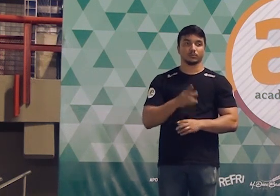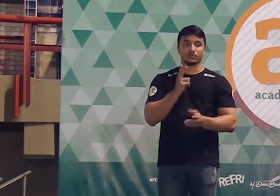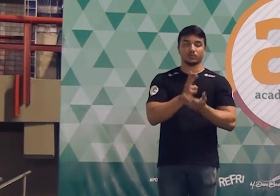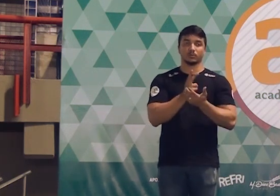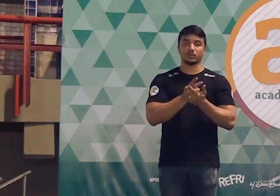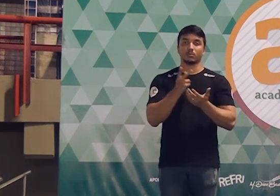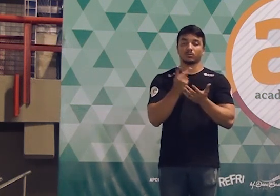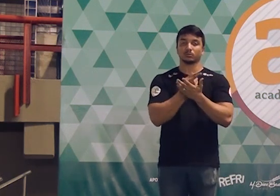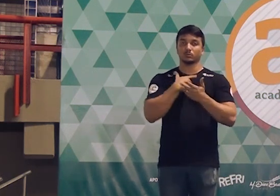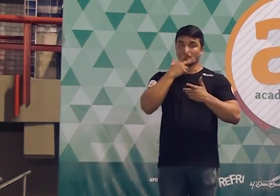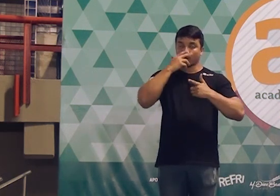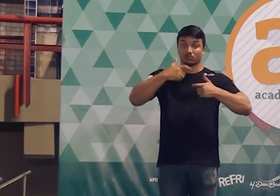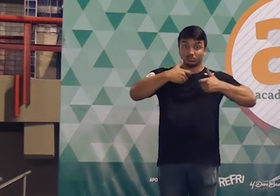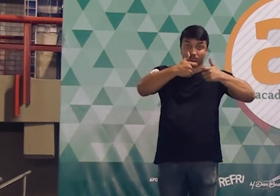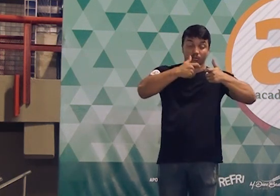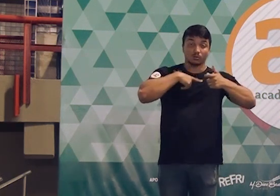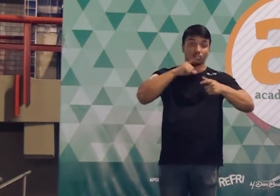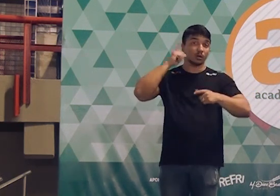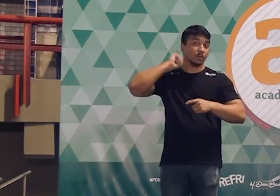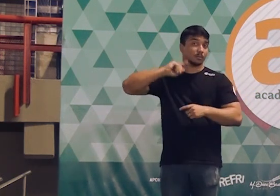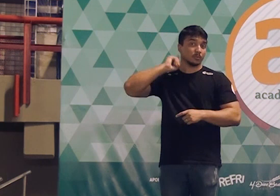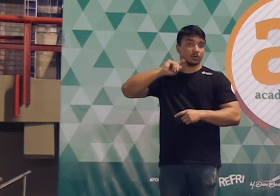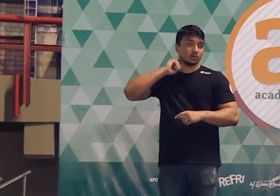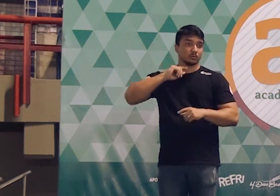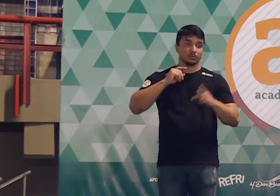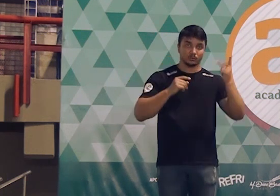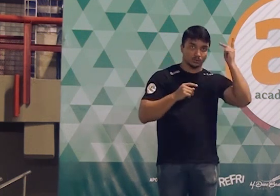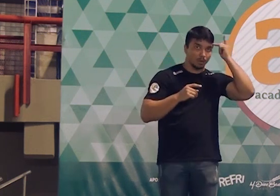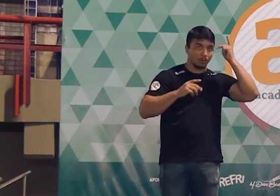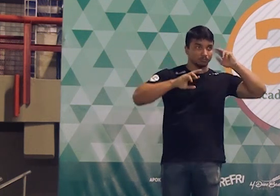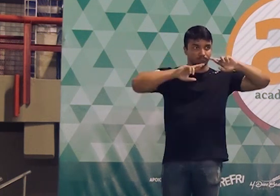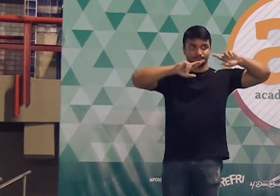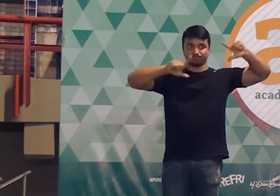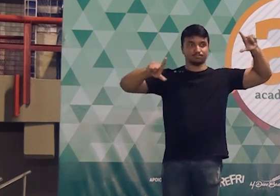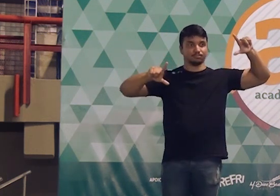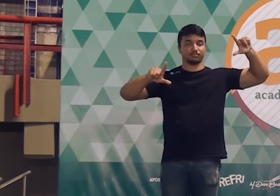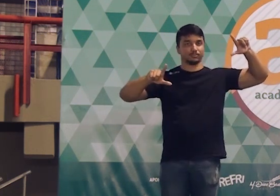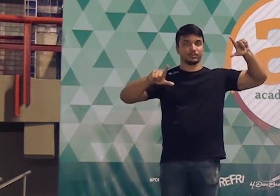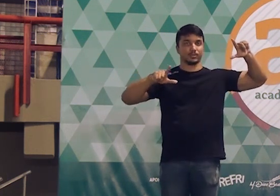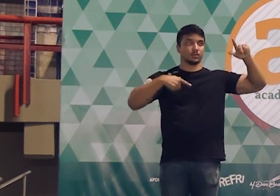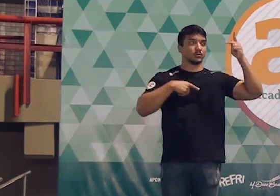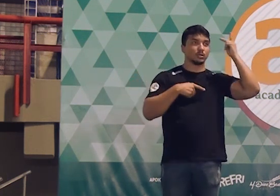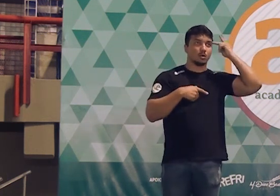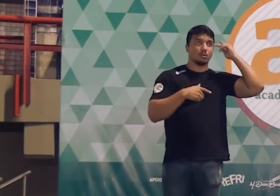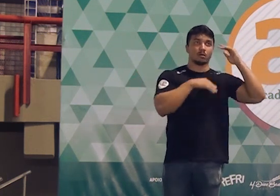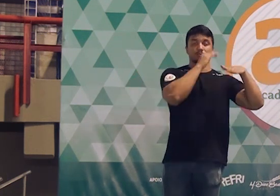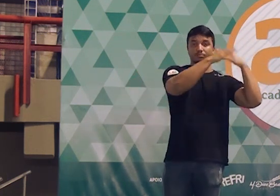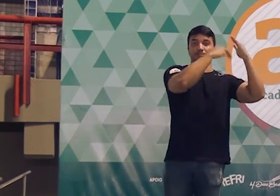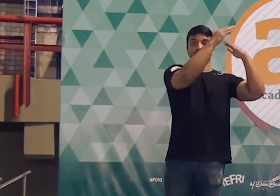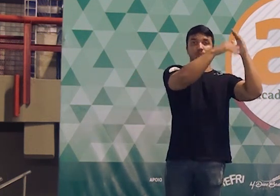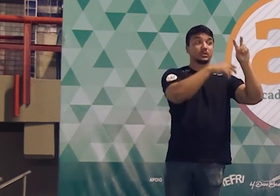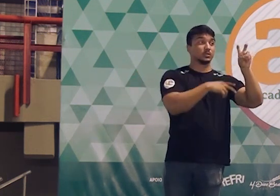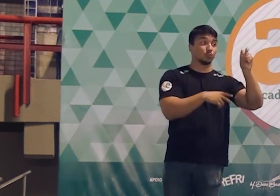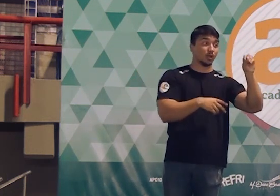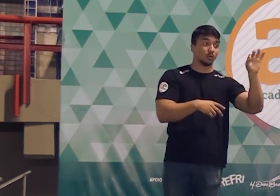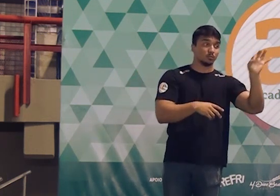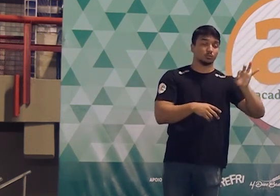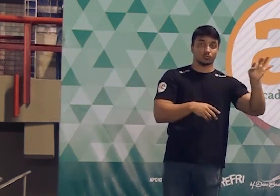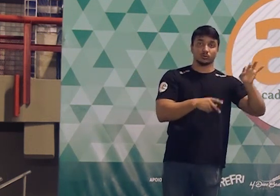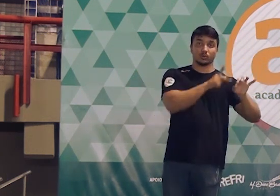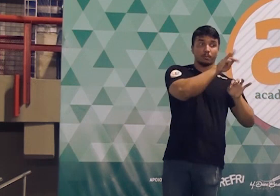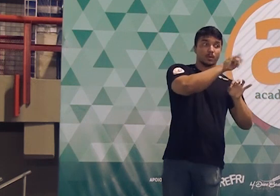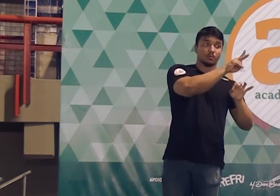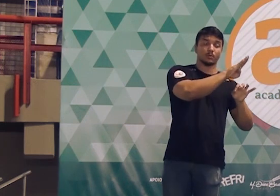Sempre houve a disputa. Mas Minas nem chega perto da industrialização paulista, tá? Nem chega perto. Enquanto São Paulo produz 50% do